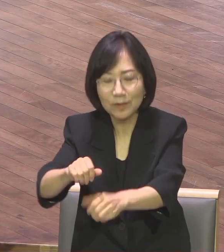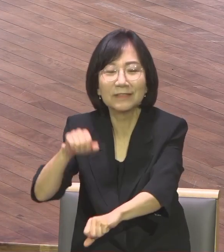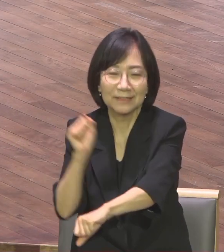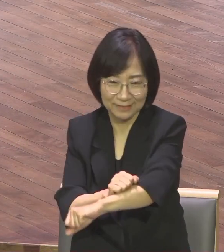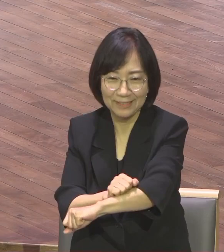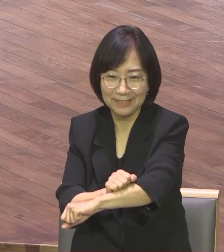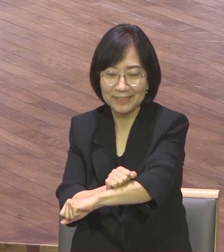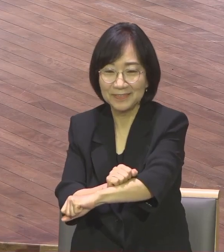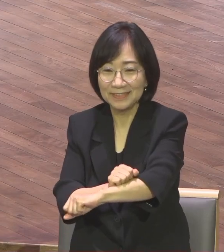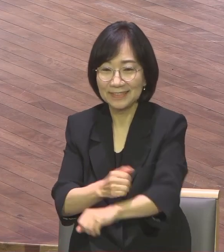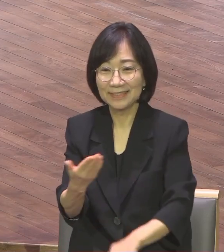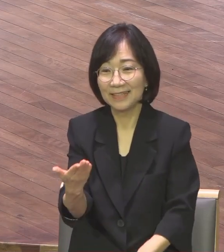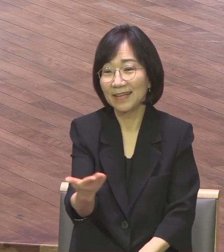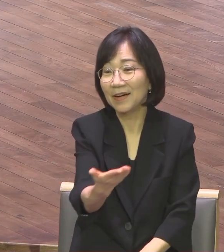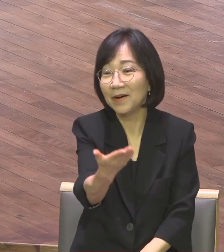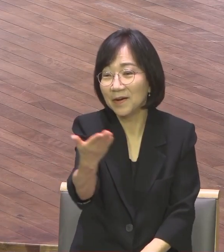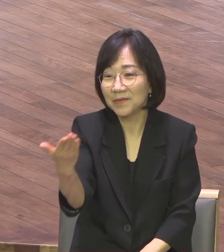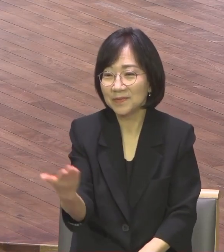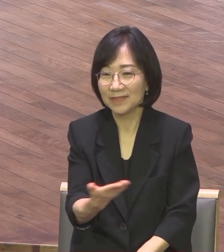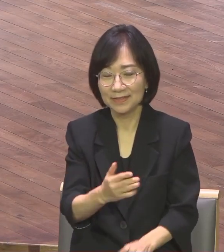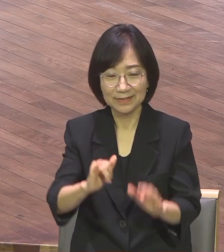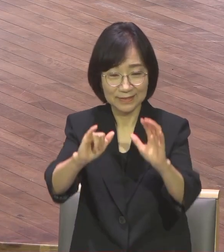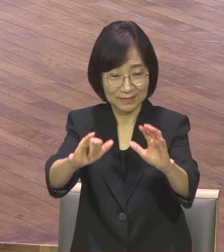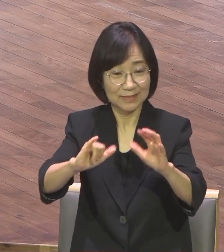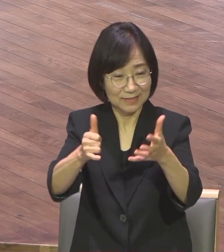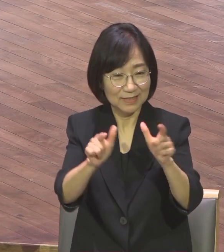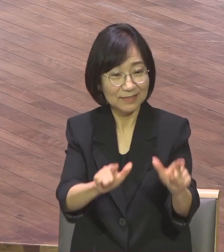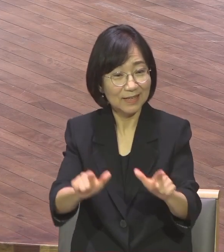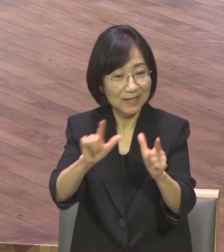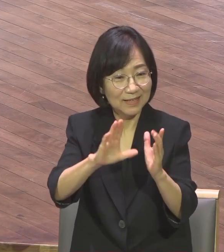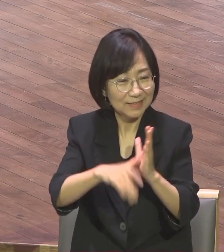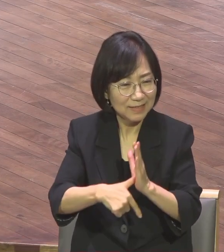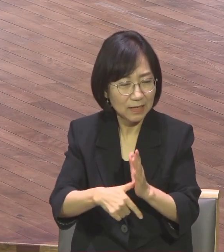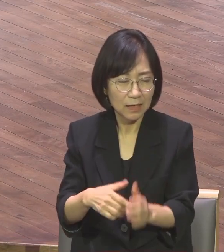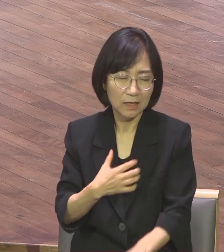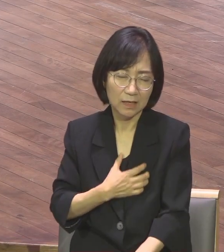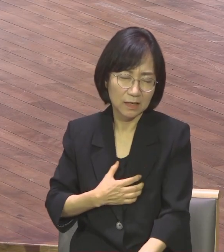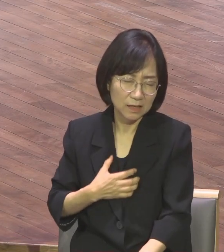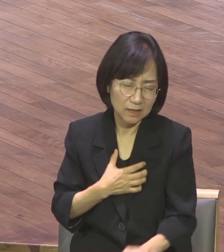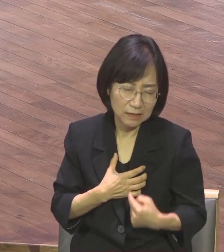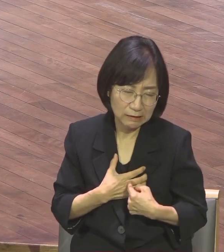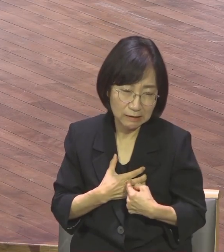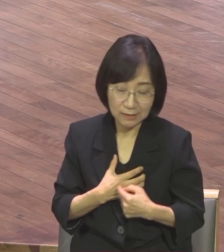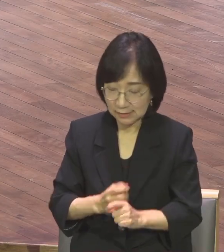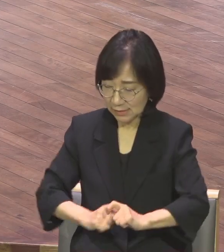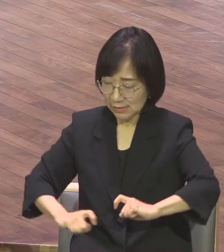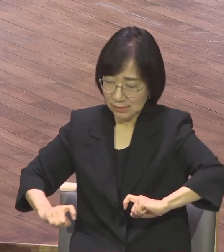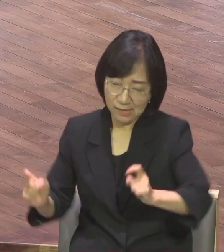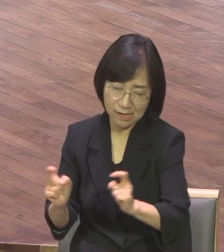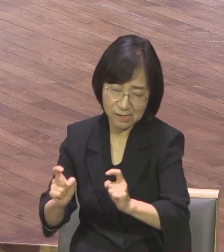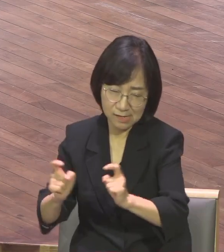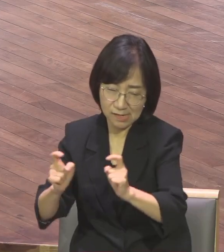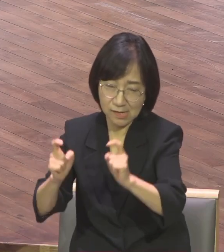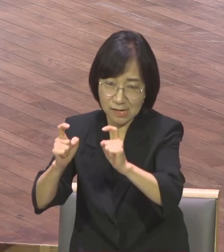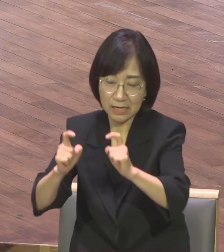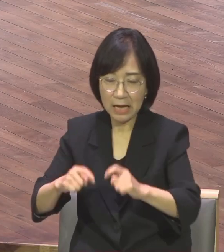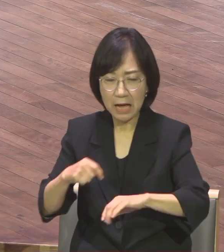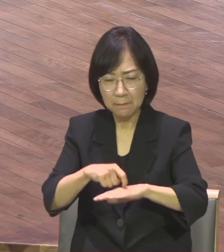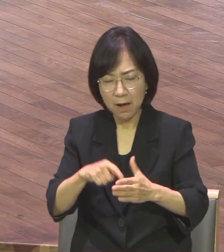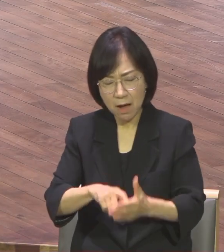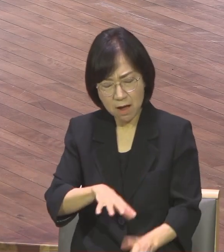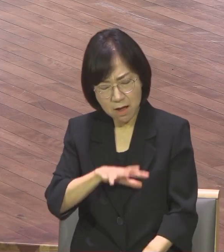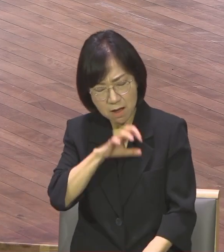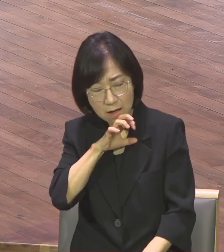여러분이 세상을 살면서 왜 괴로워하고 왜 싸우고 왜 편치